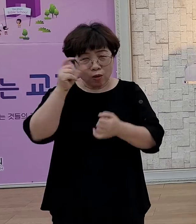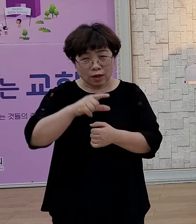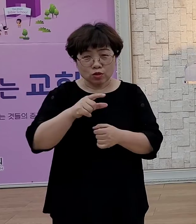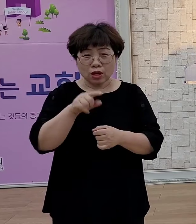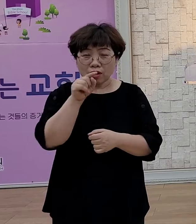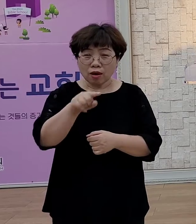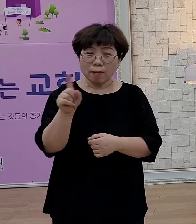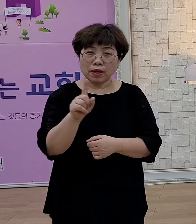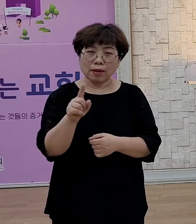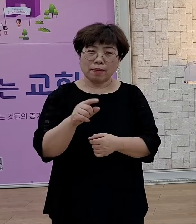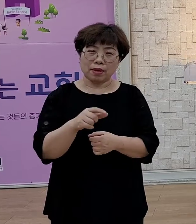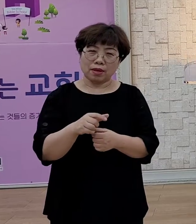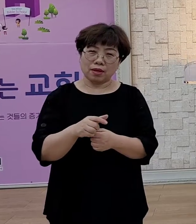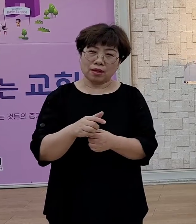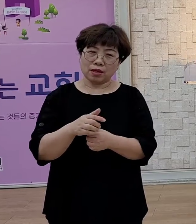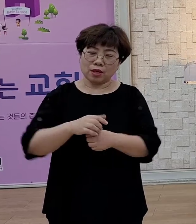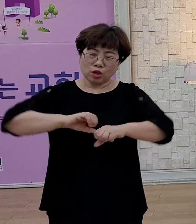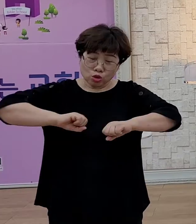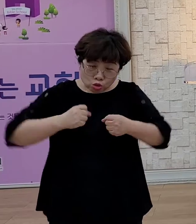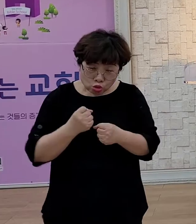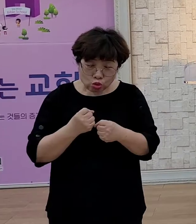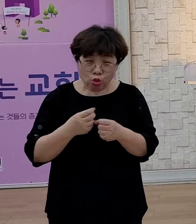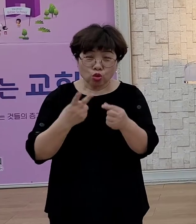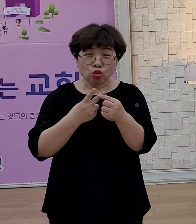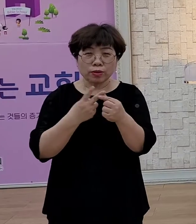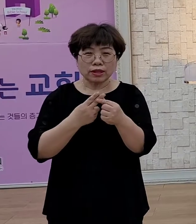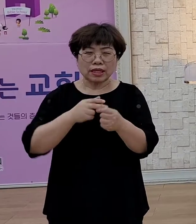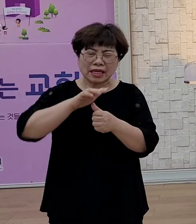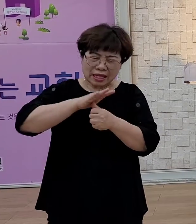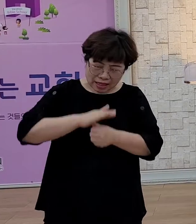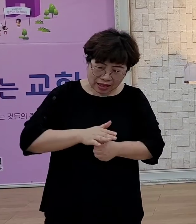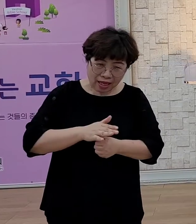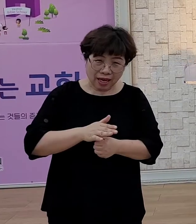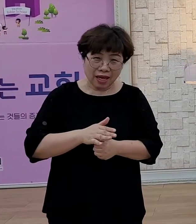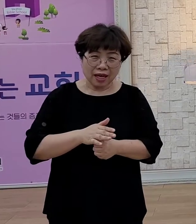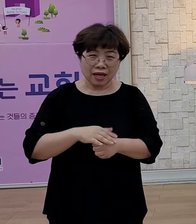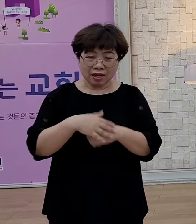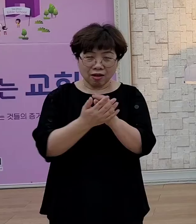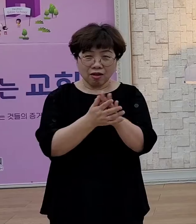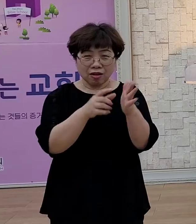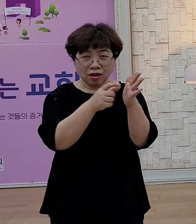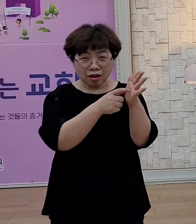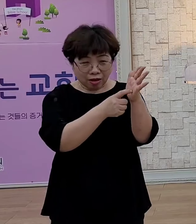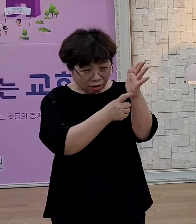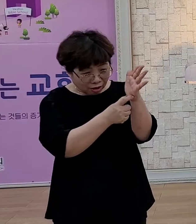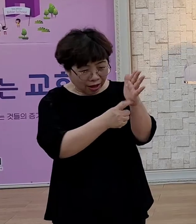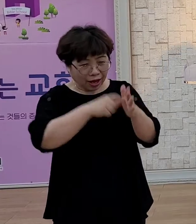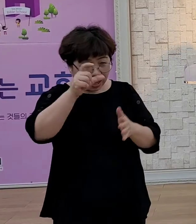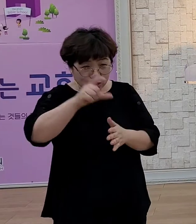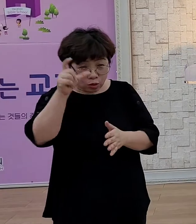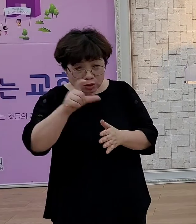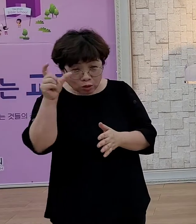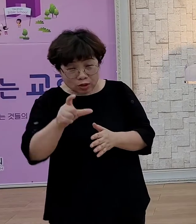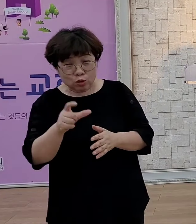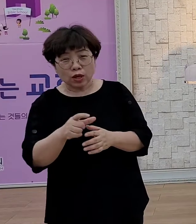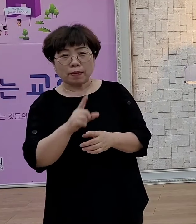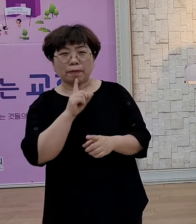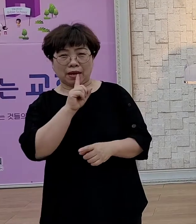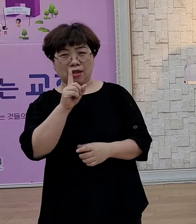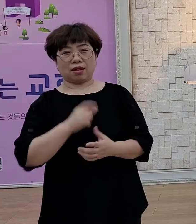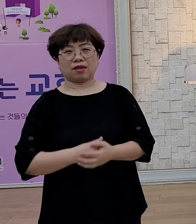인내하라. 이게 두 원리거든요. 그래서 오늘 본문에서 제가 사실은 이게 7절 8절만